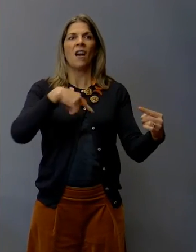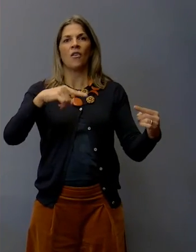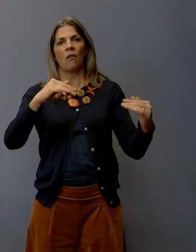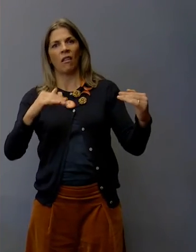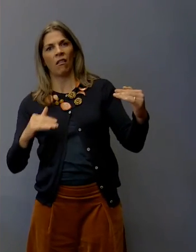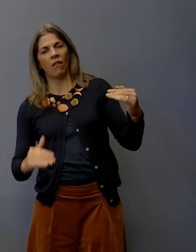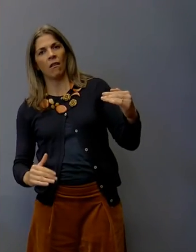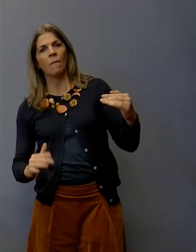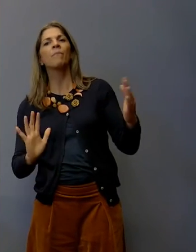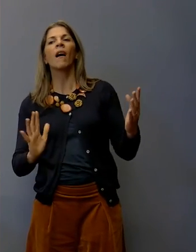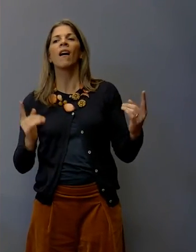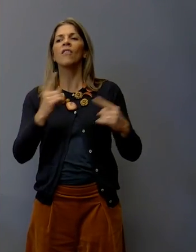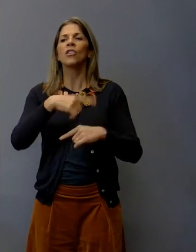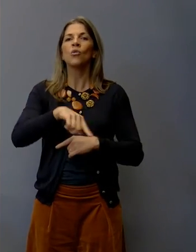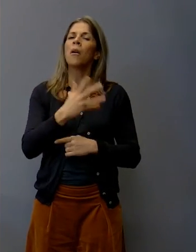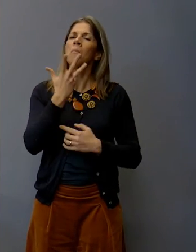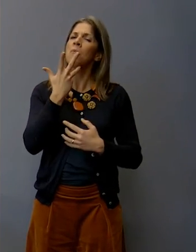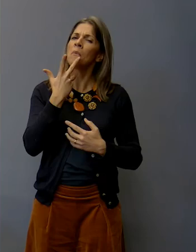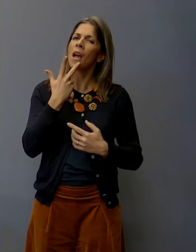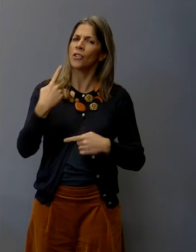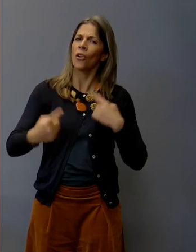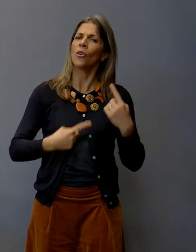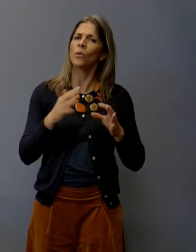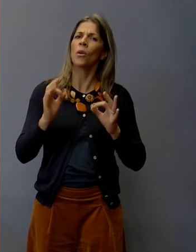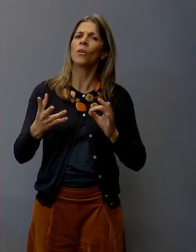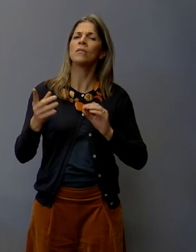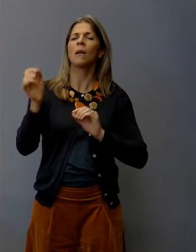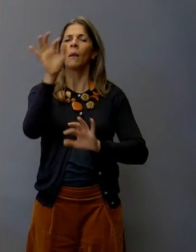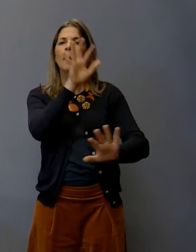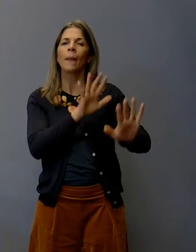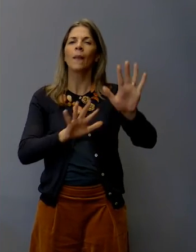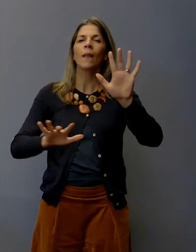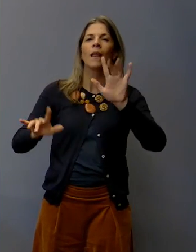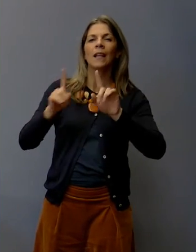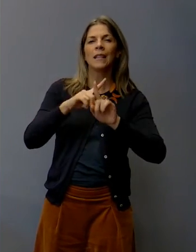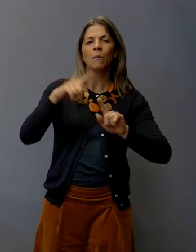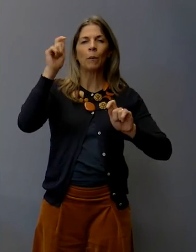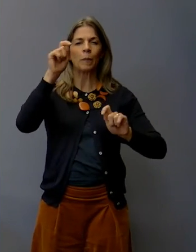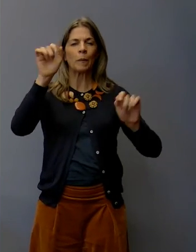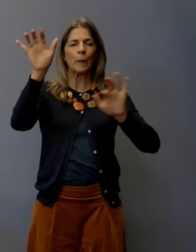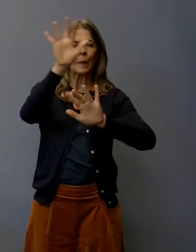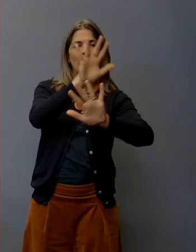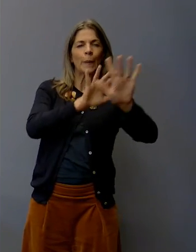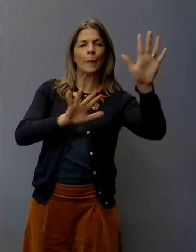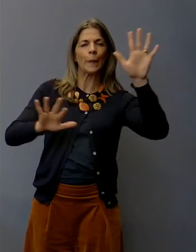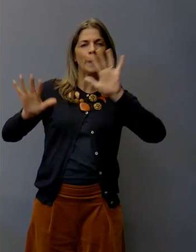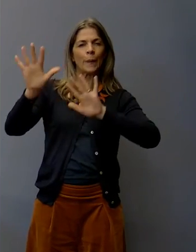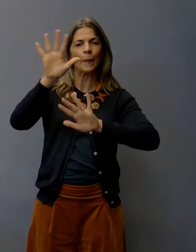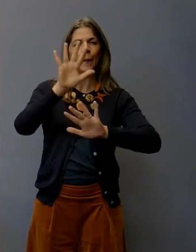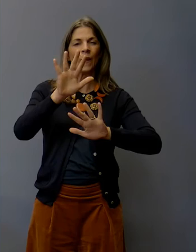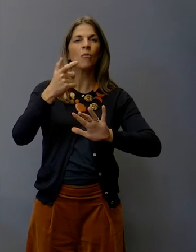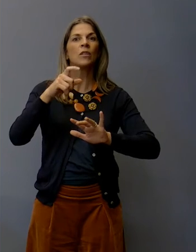credere che tutto questo continui così perché altrimenti dovremo affrontarlo e allora questo c è in crisi